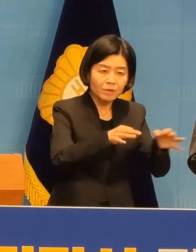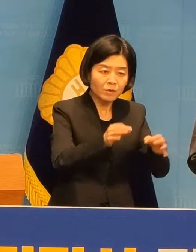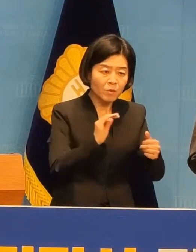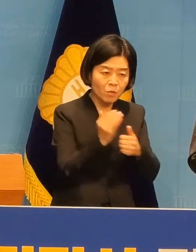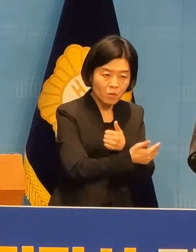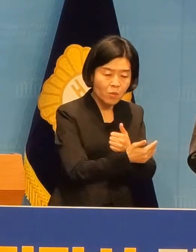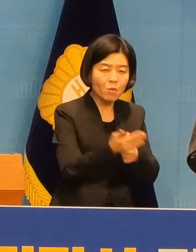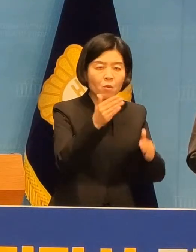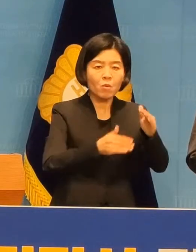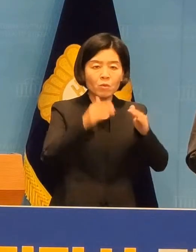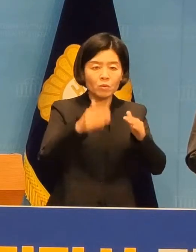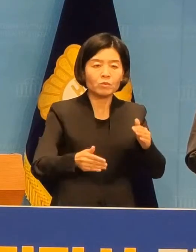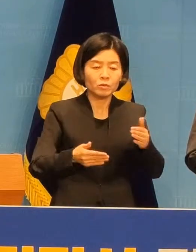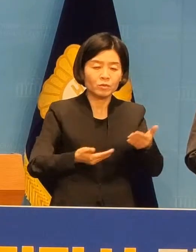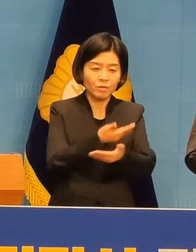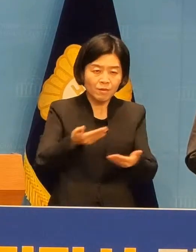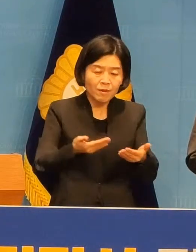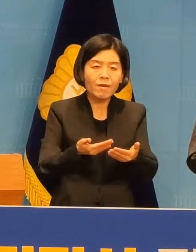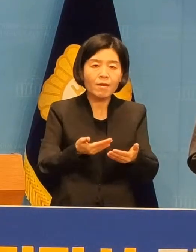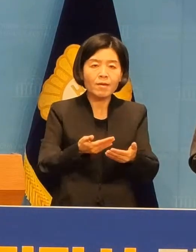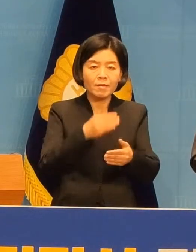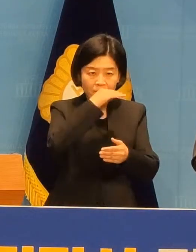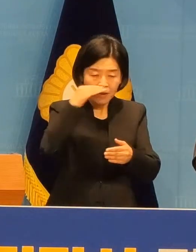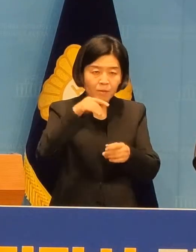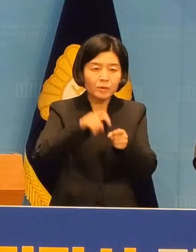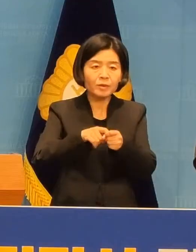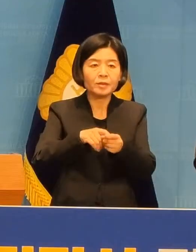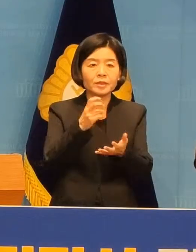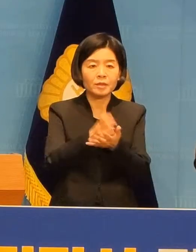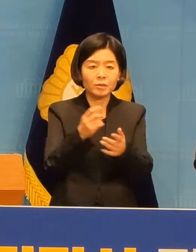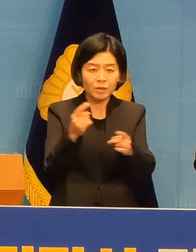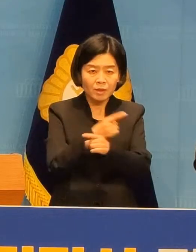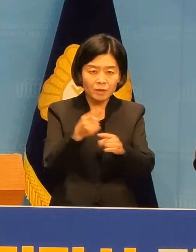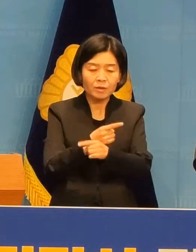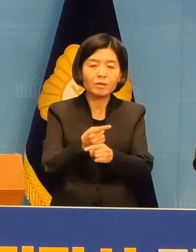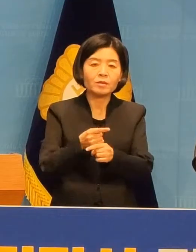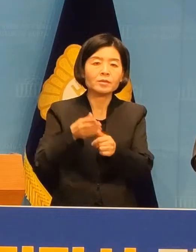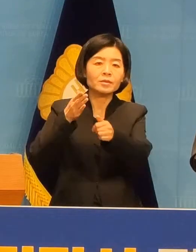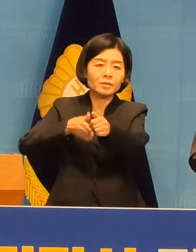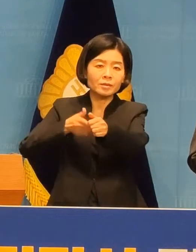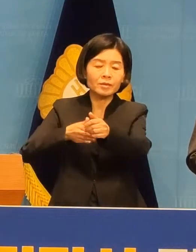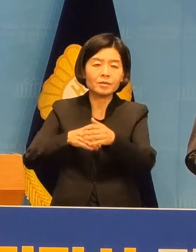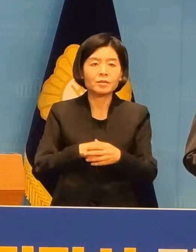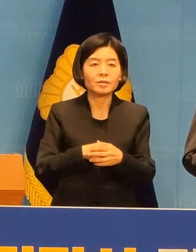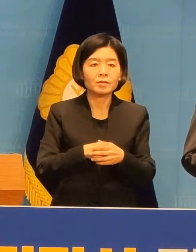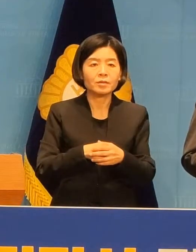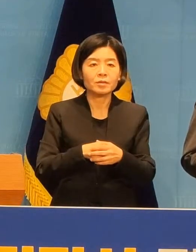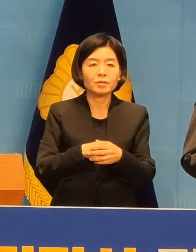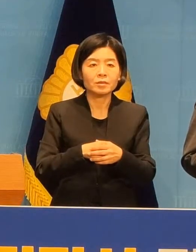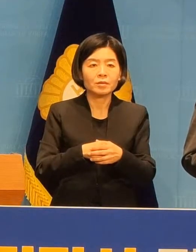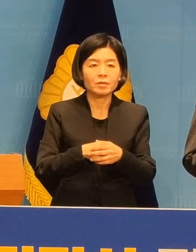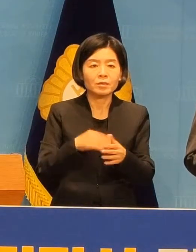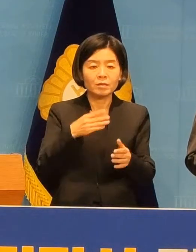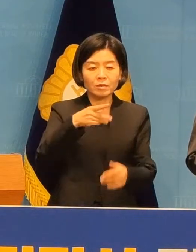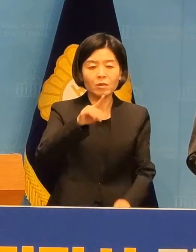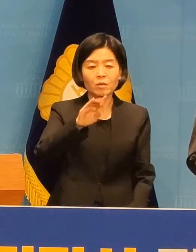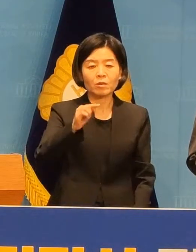공정거래 질서 확립을 위한 제도 개선 방안을 제시했습니다. 특히 더본코리아 사례를